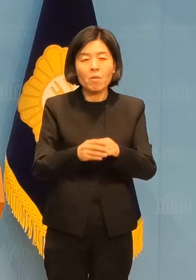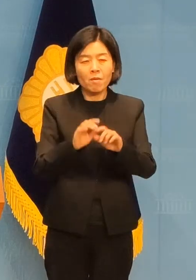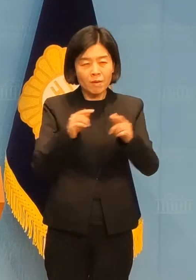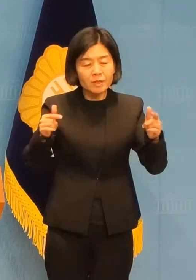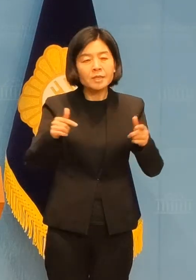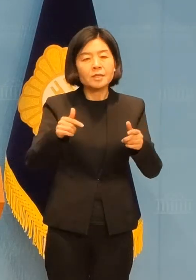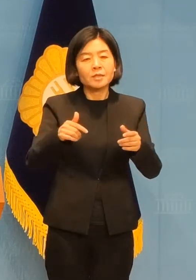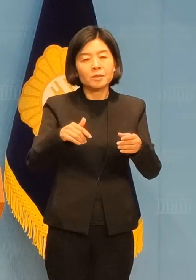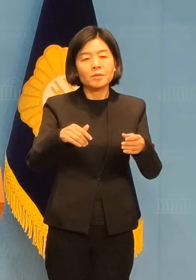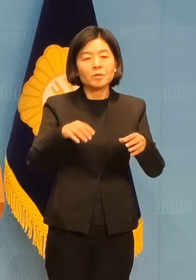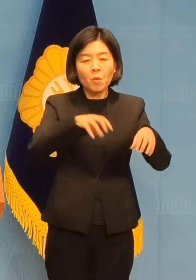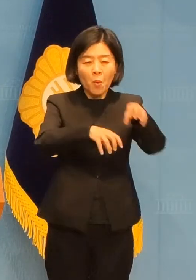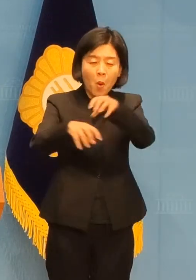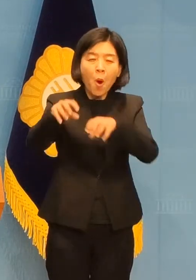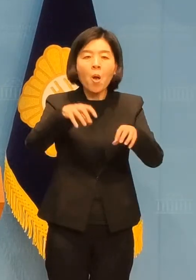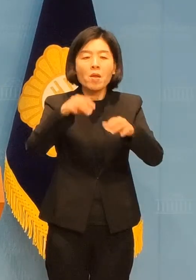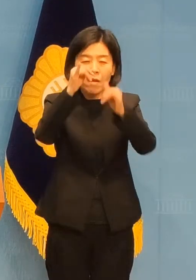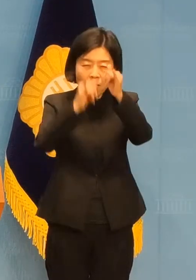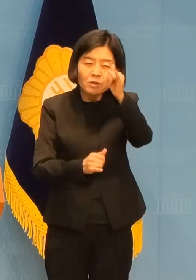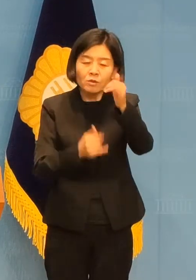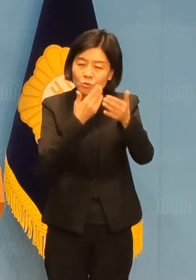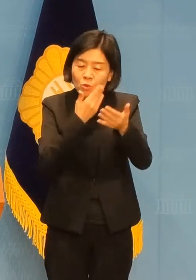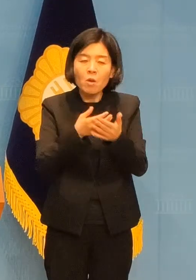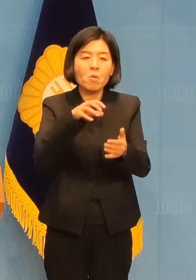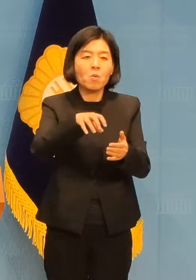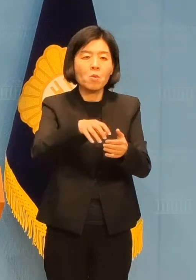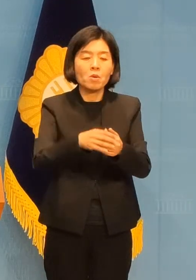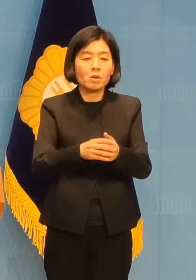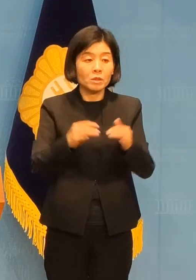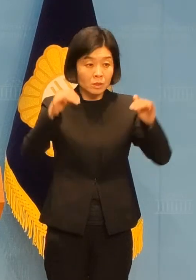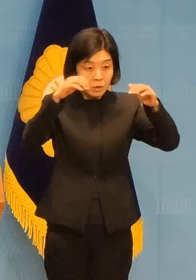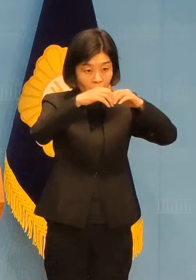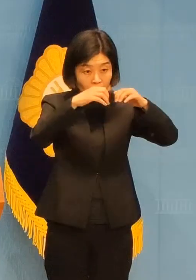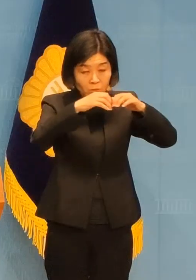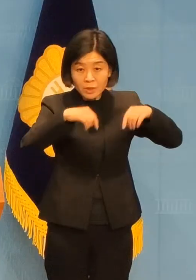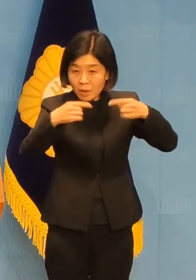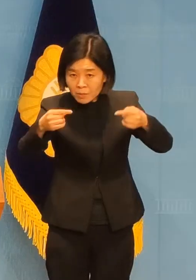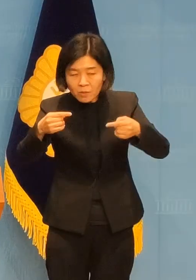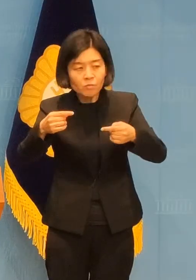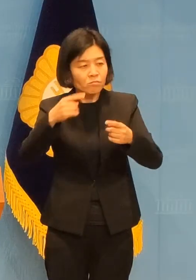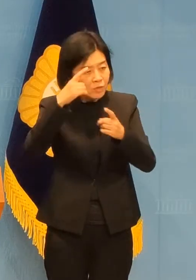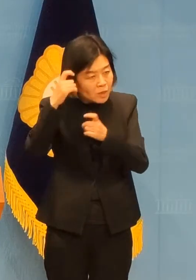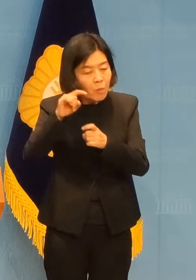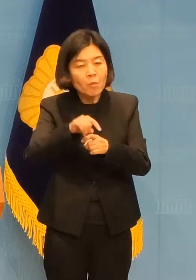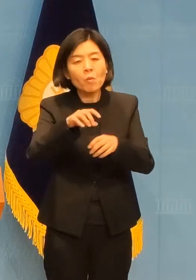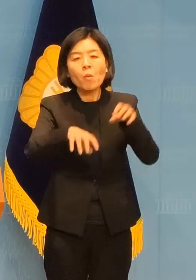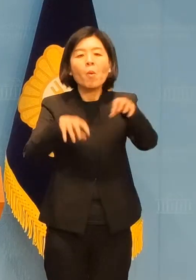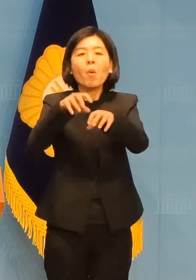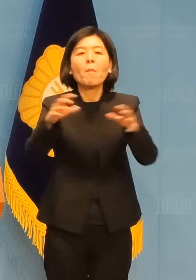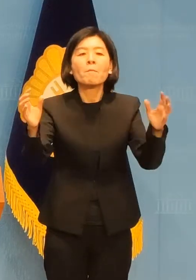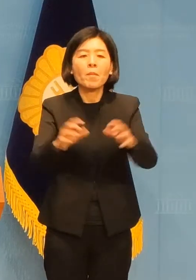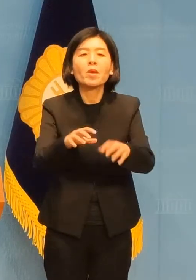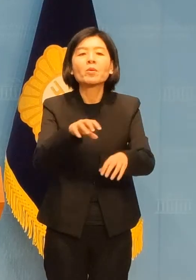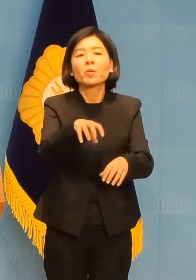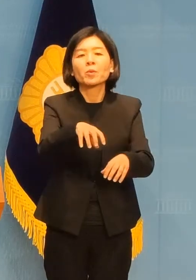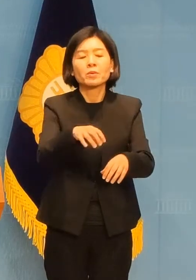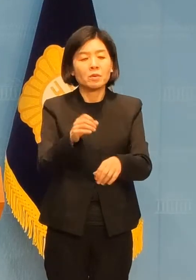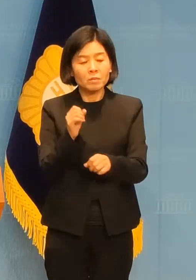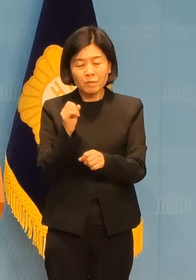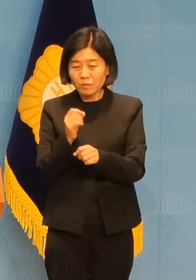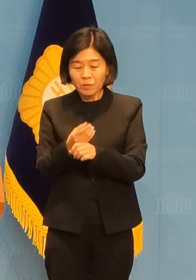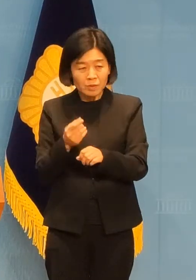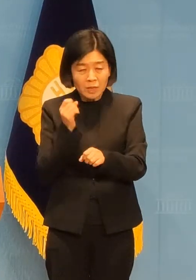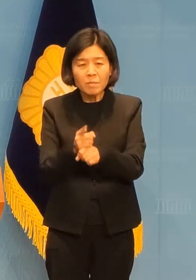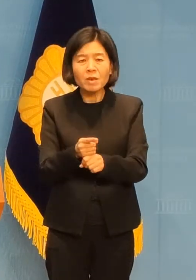이미 전국에 참전기념시설 수십 곳이 있는 상황에서 굳이 이 자리여야 할 이유는 없다. 더